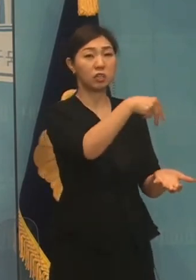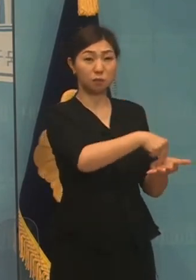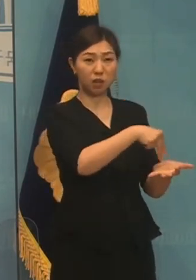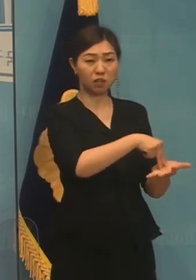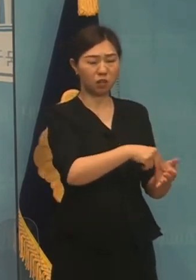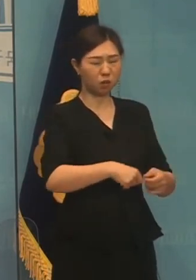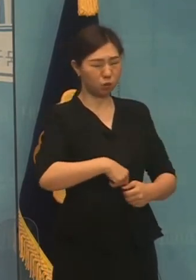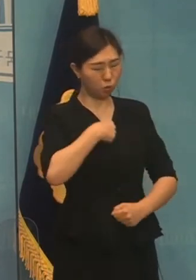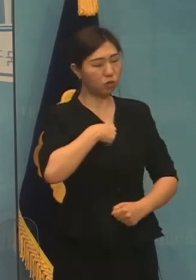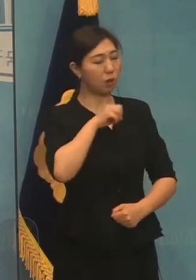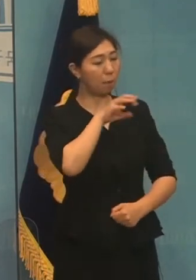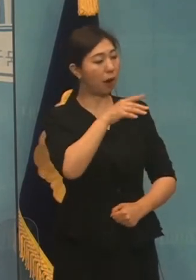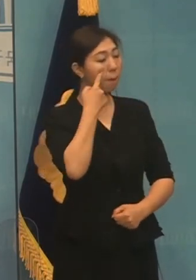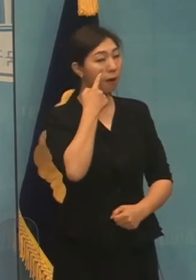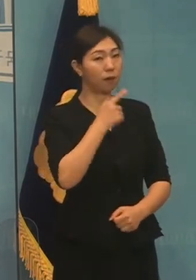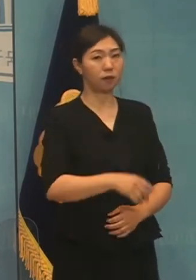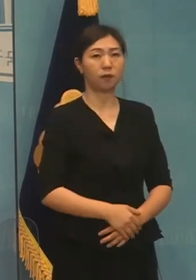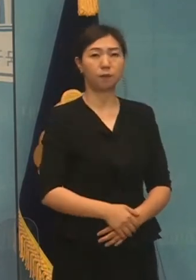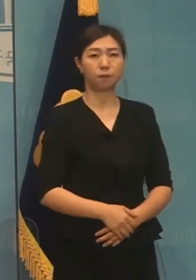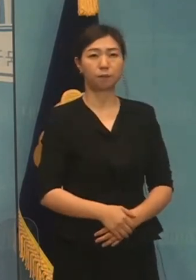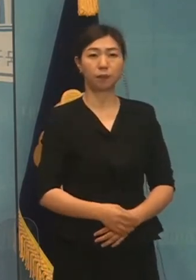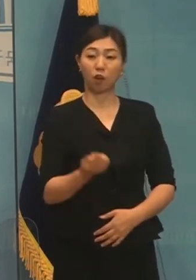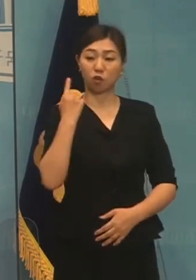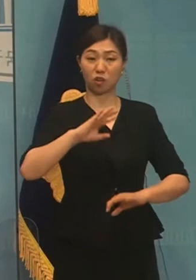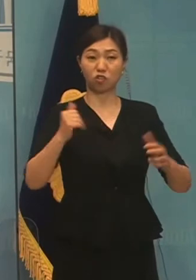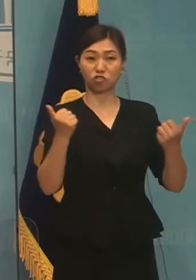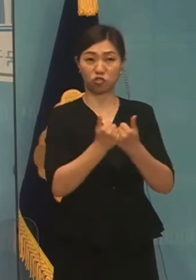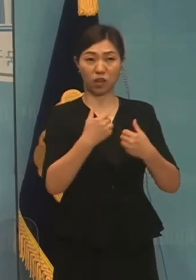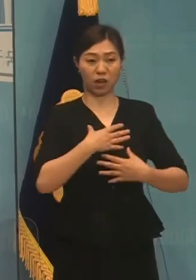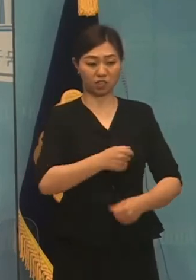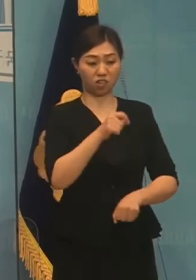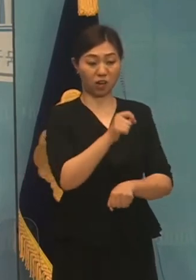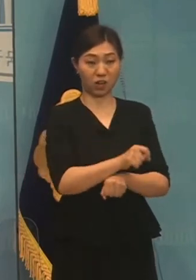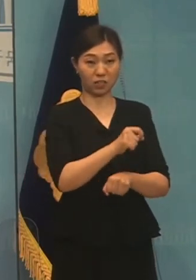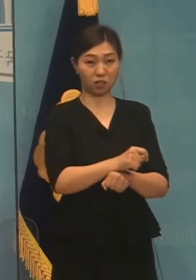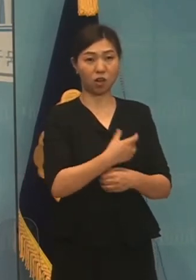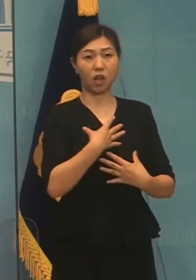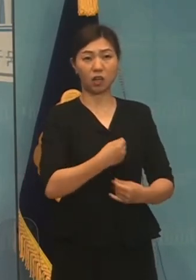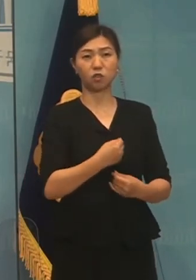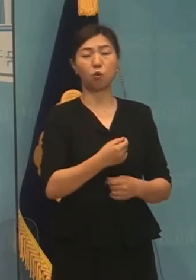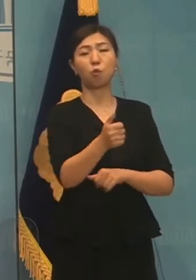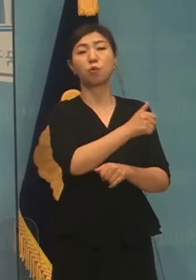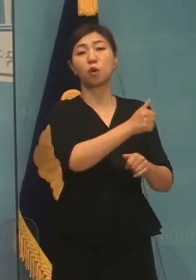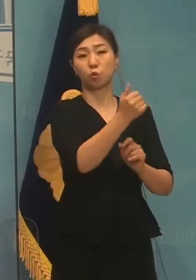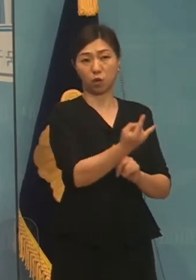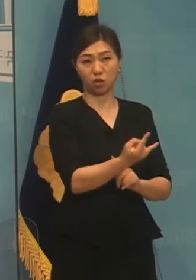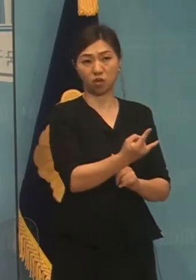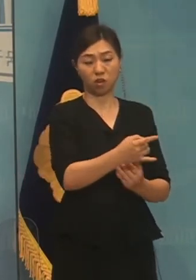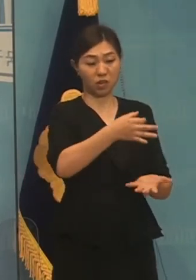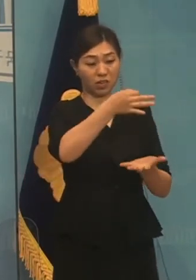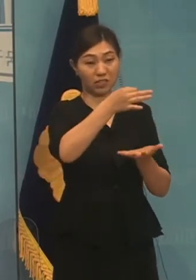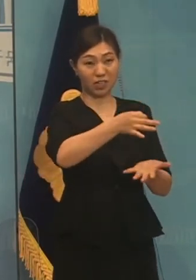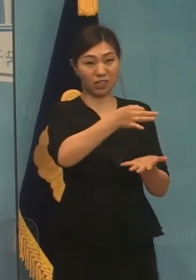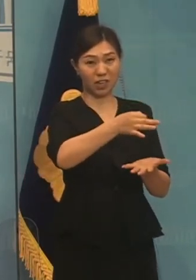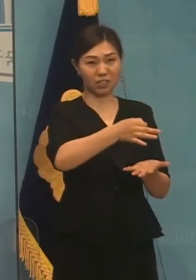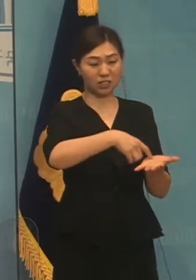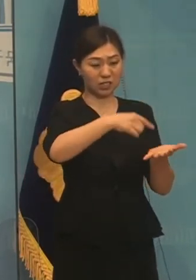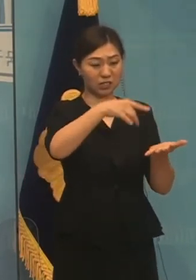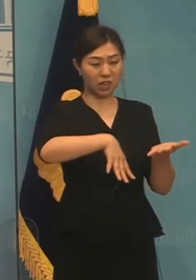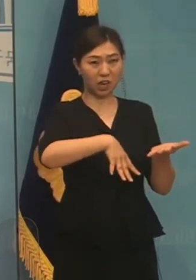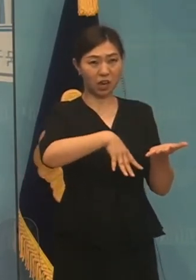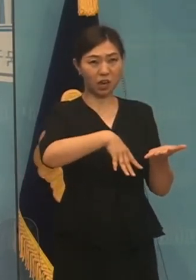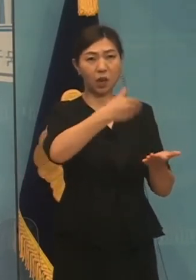더불어민주당이 어제는 국회 행정안전위원회에서 재산세를 감면하는 법안을 통과시키더니